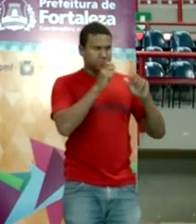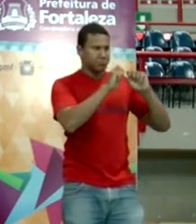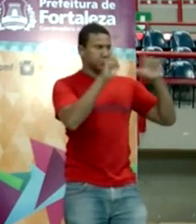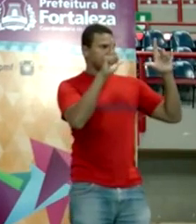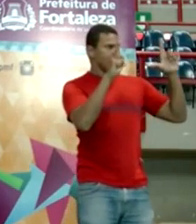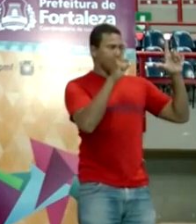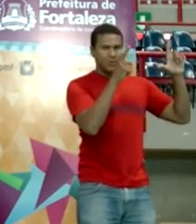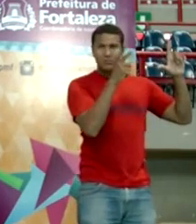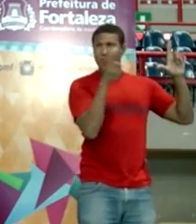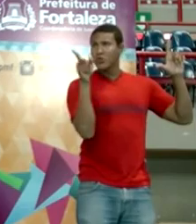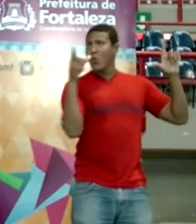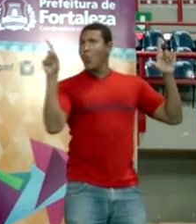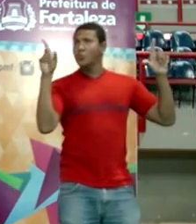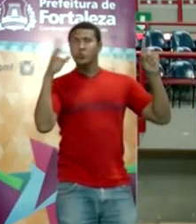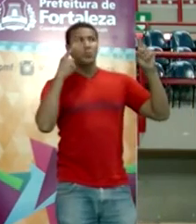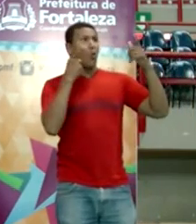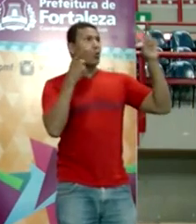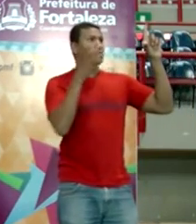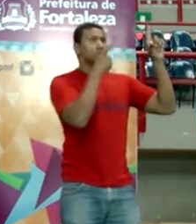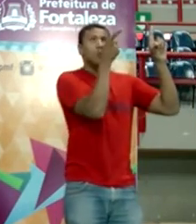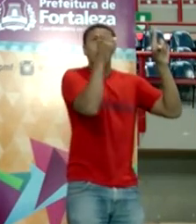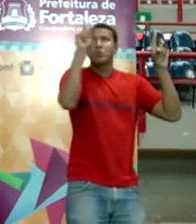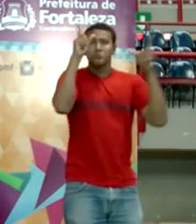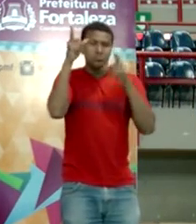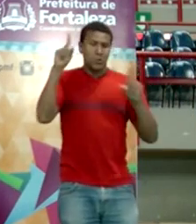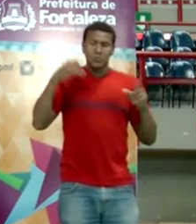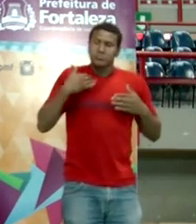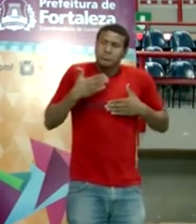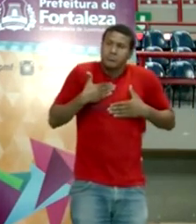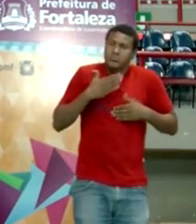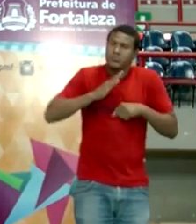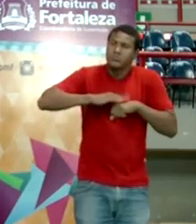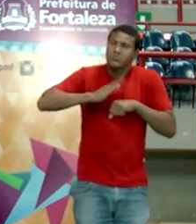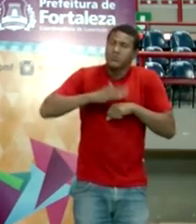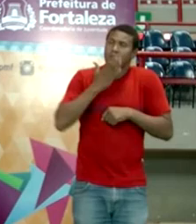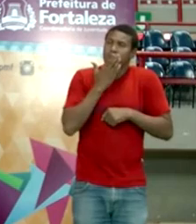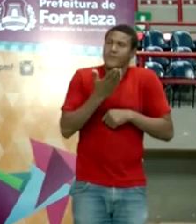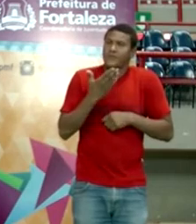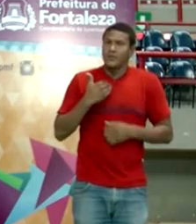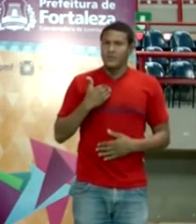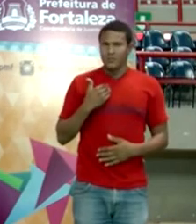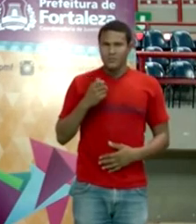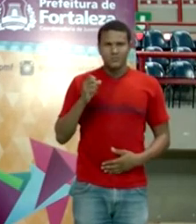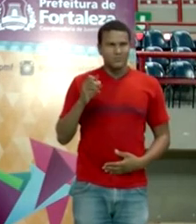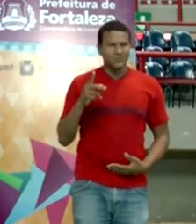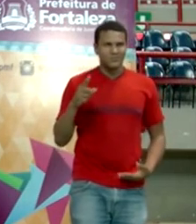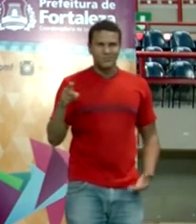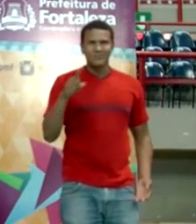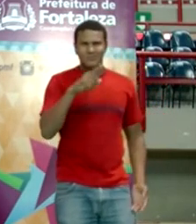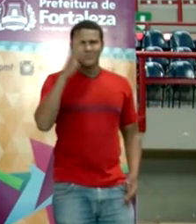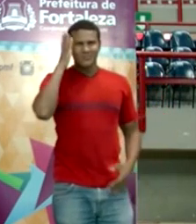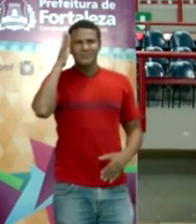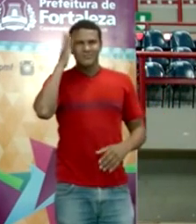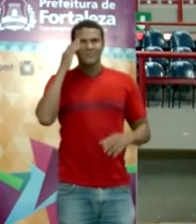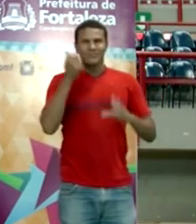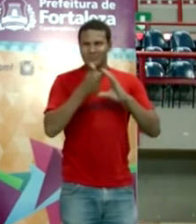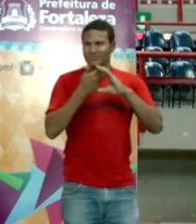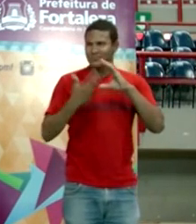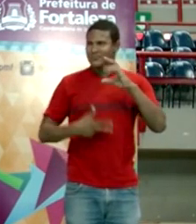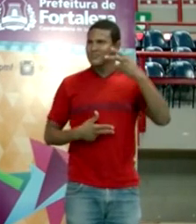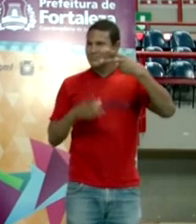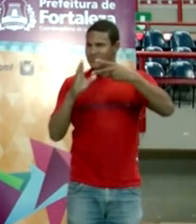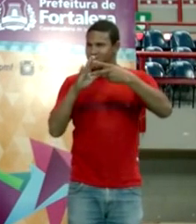de acordo com a minha curiosidade, de acordo com o meu interesse. Deu para guardar essas duas características de